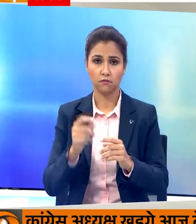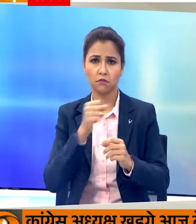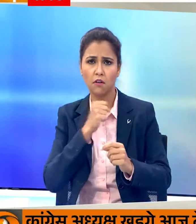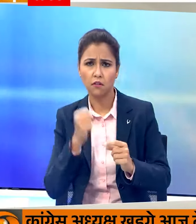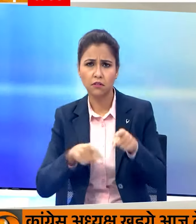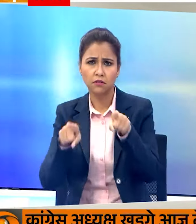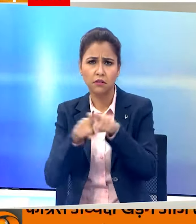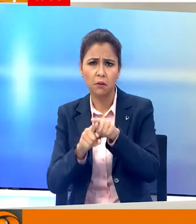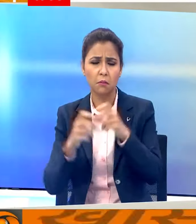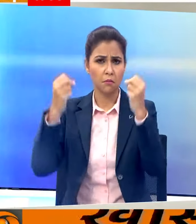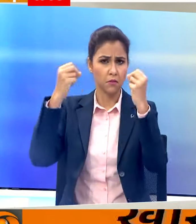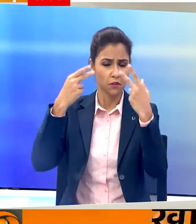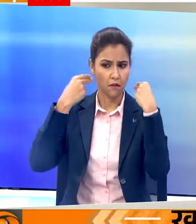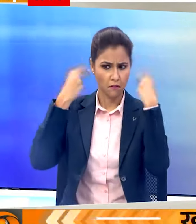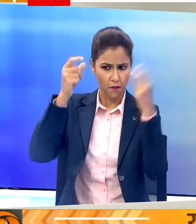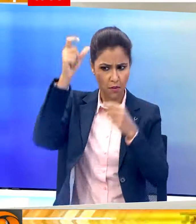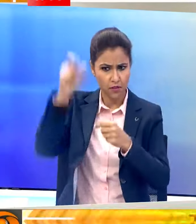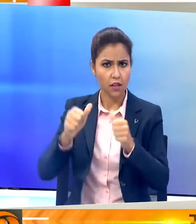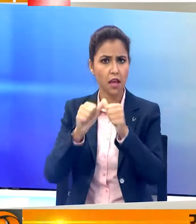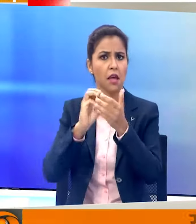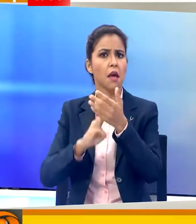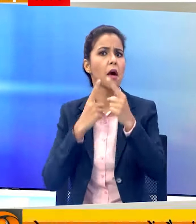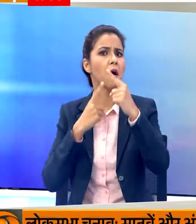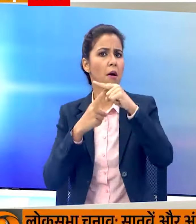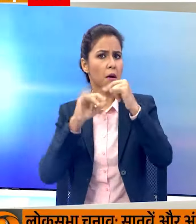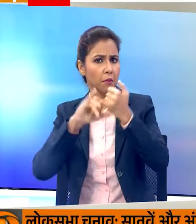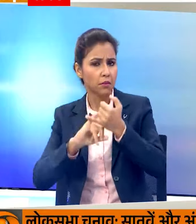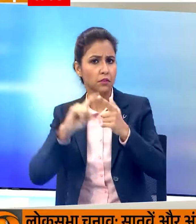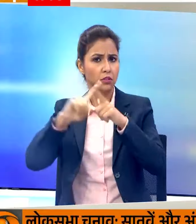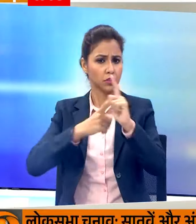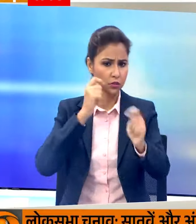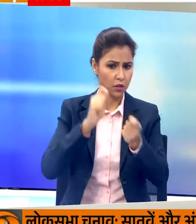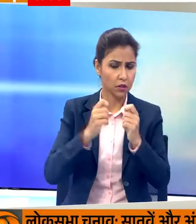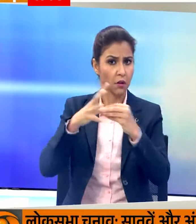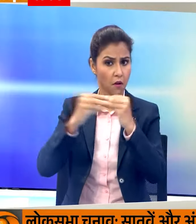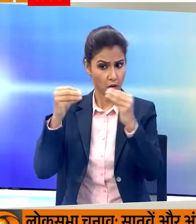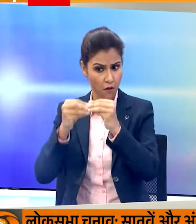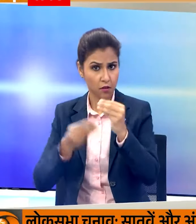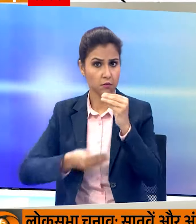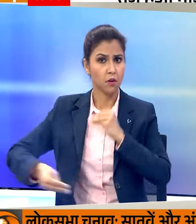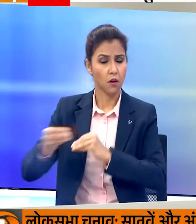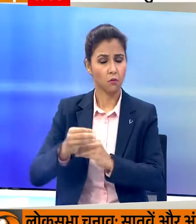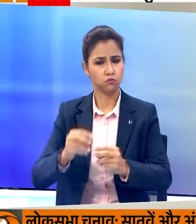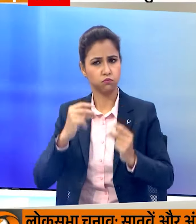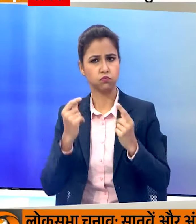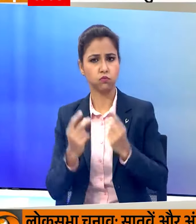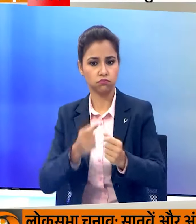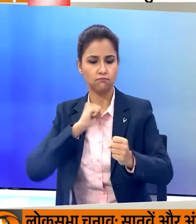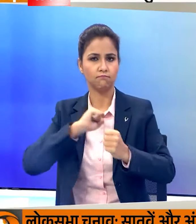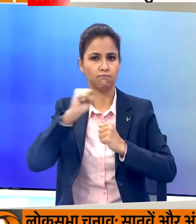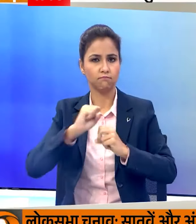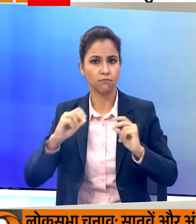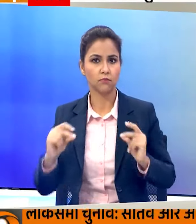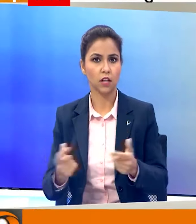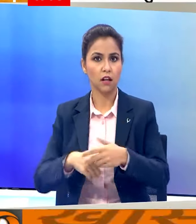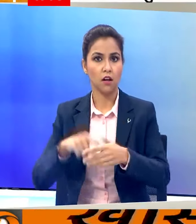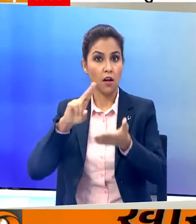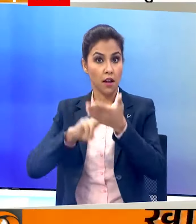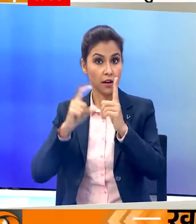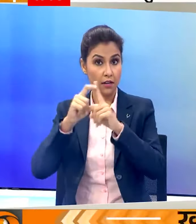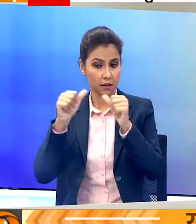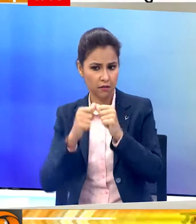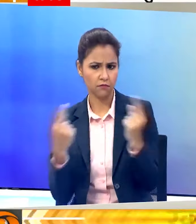नेता और स्टार प्रचारक अमित शाह झारखंड और पश्चिम बंगाल में ताबड़तोड़ रैलियां और रोड शो कर एनडीए के पक्ष